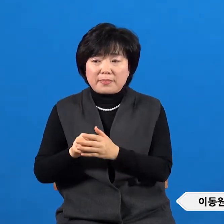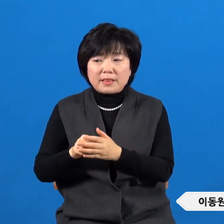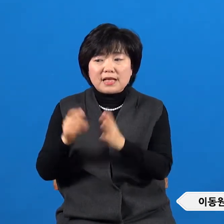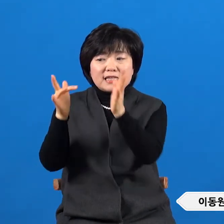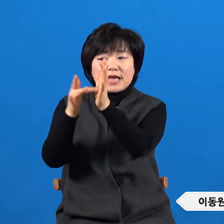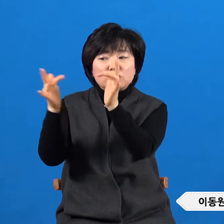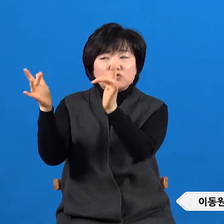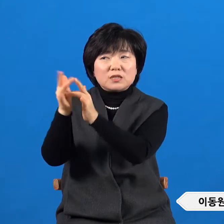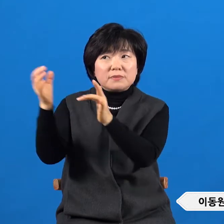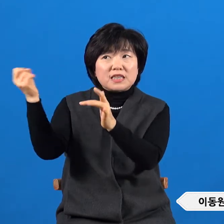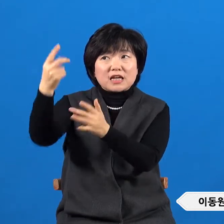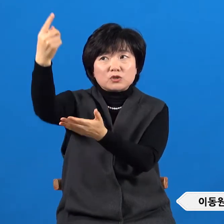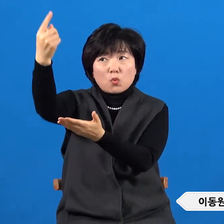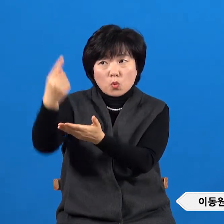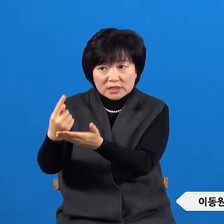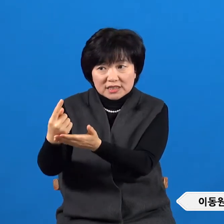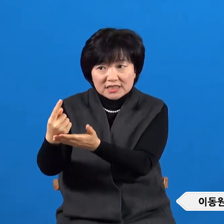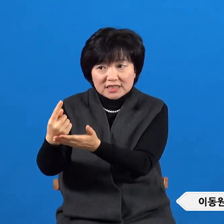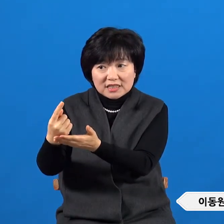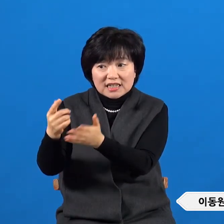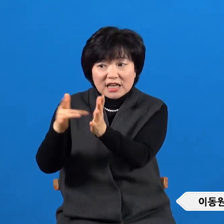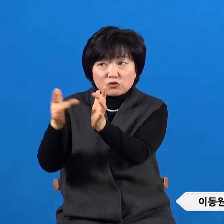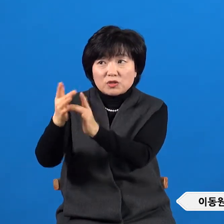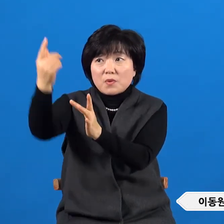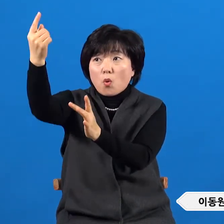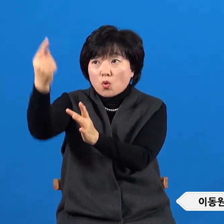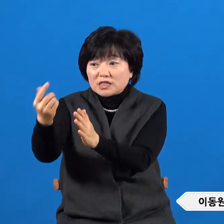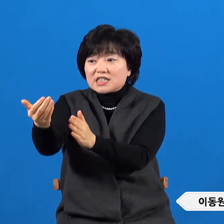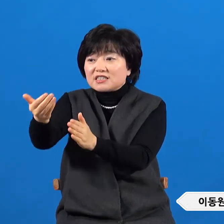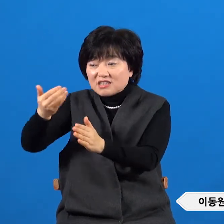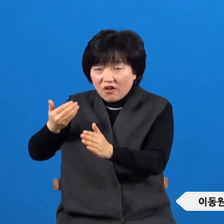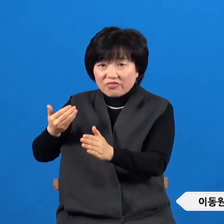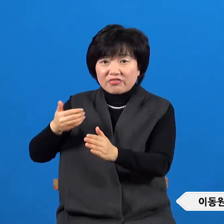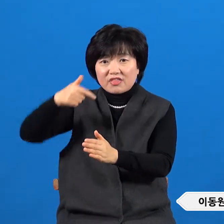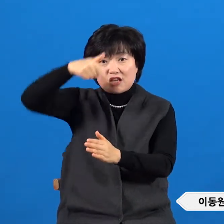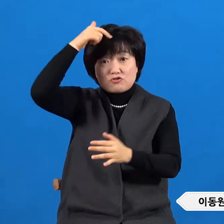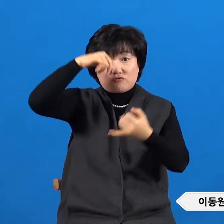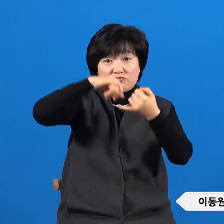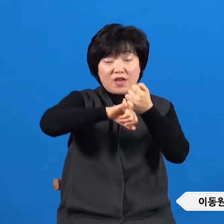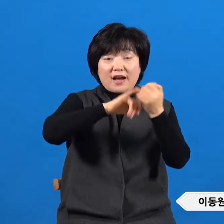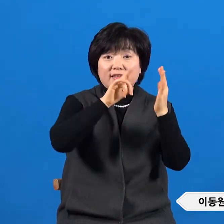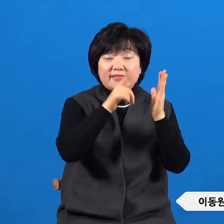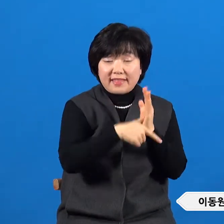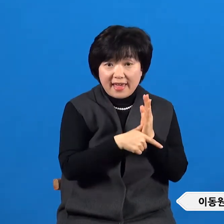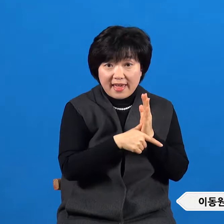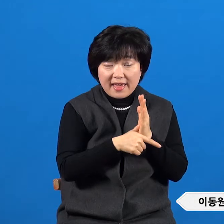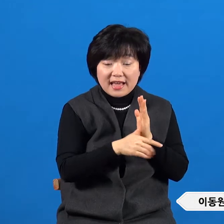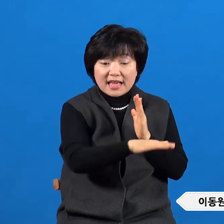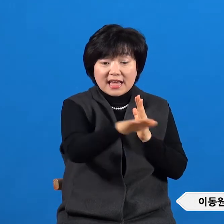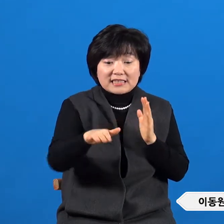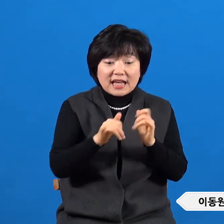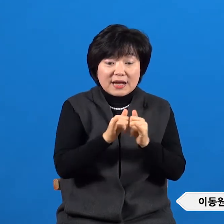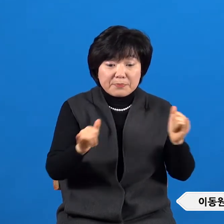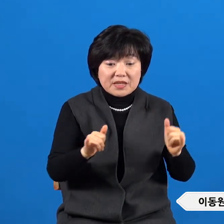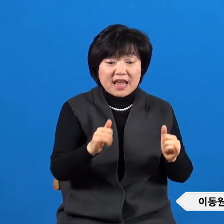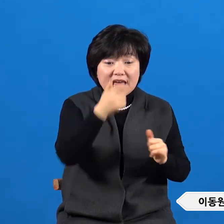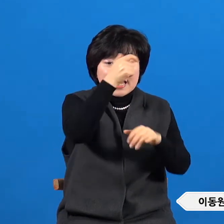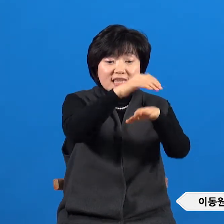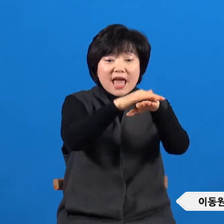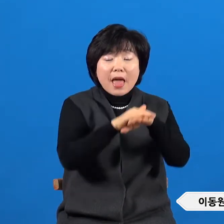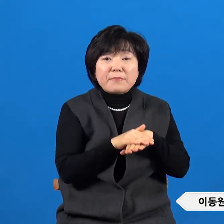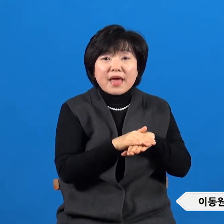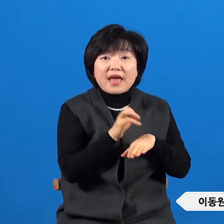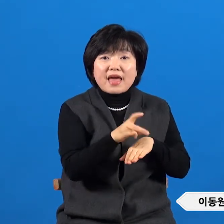있어서 성소로서의 건물은 하나님과의 구별된 만남의 장소로서 하나님의 임재를 경험하고